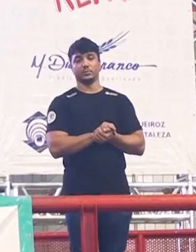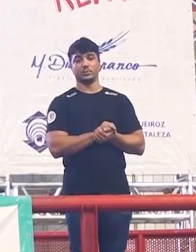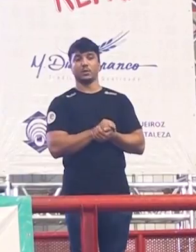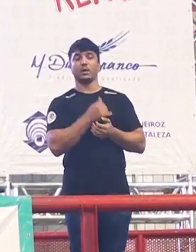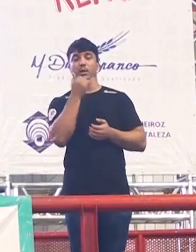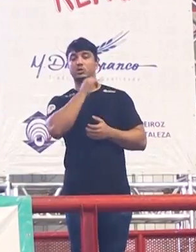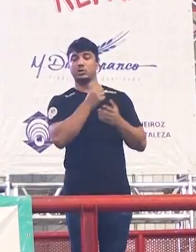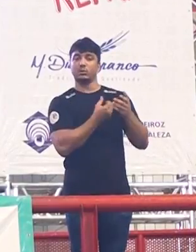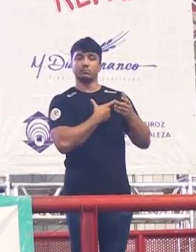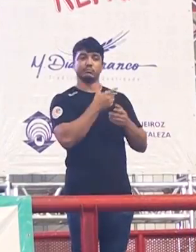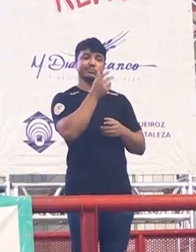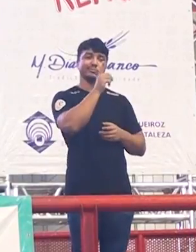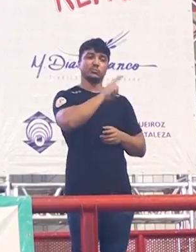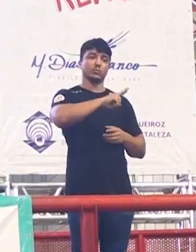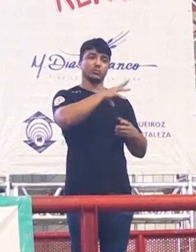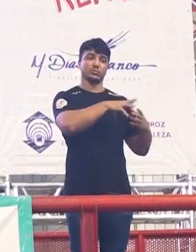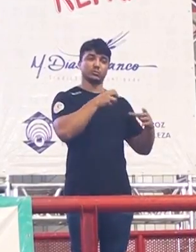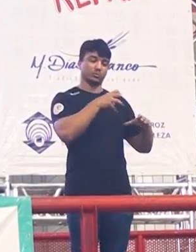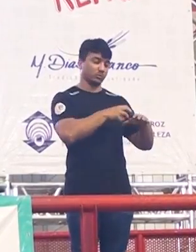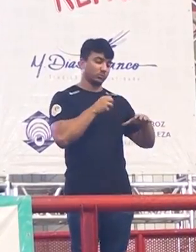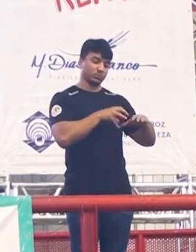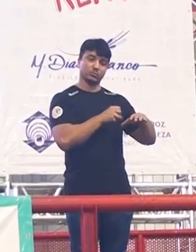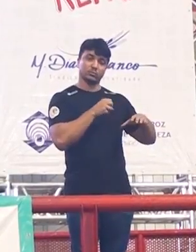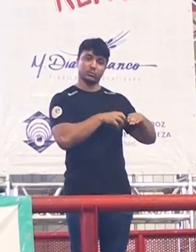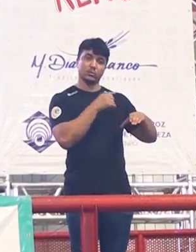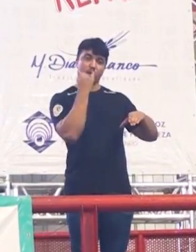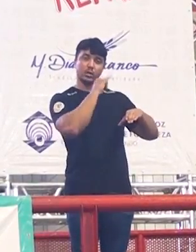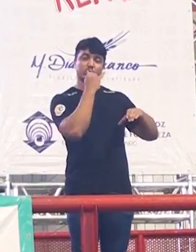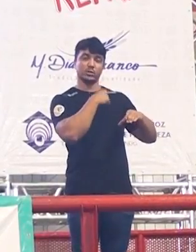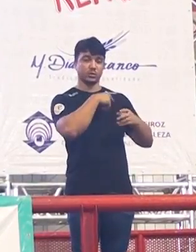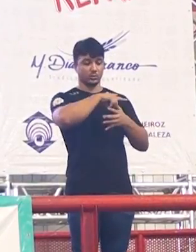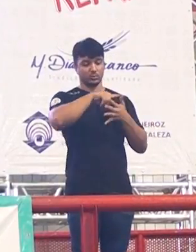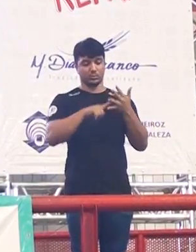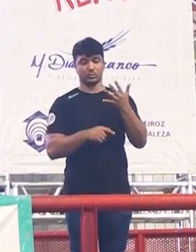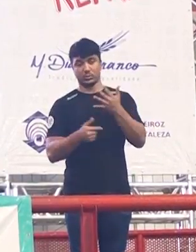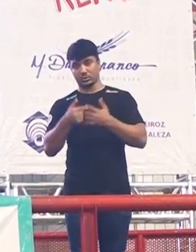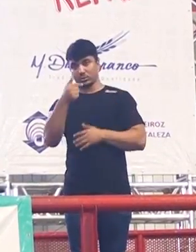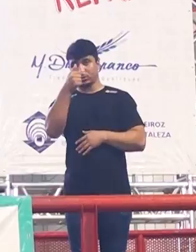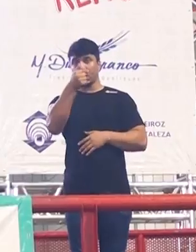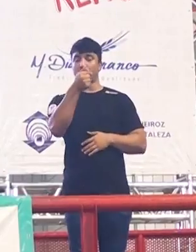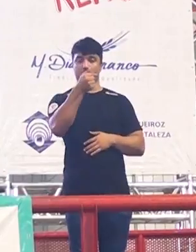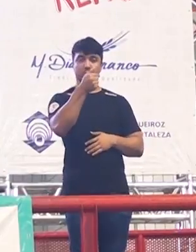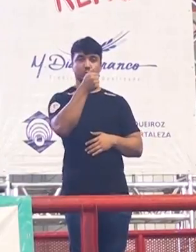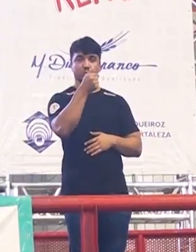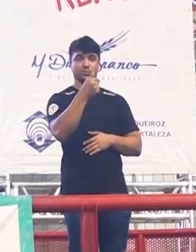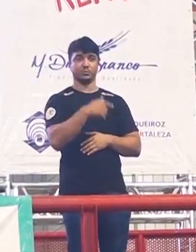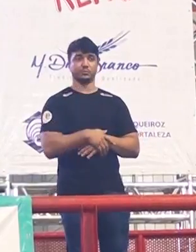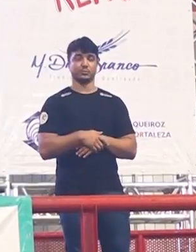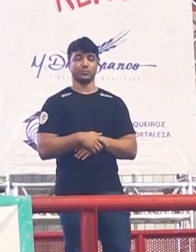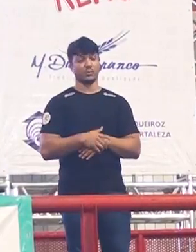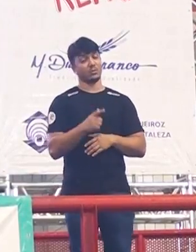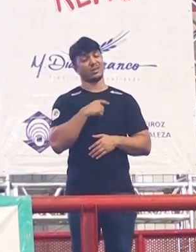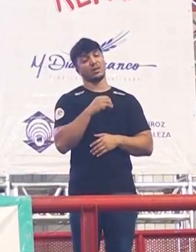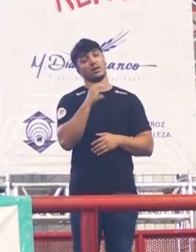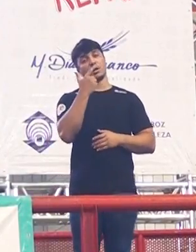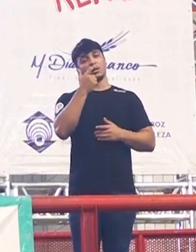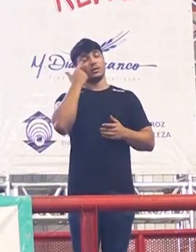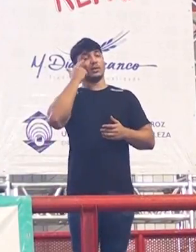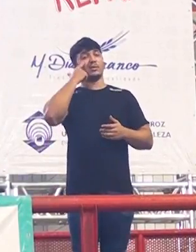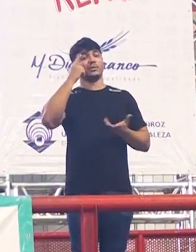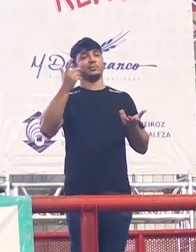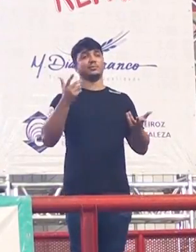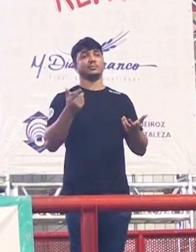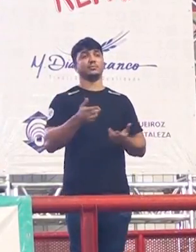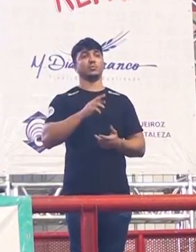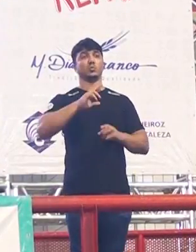bem conhecidas, outras nem tanto. São 7 fontes de energia que eu quero comentar com vocês aqui hoje. Claro que a gente